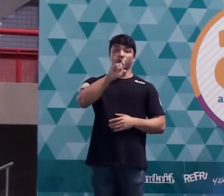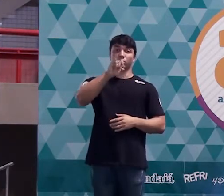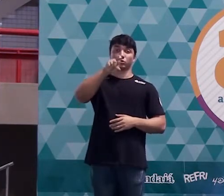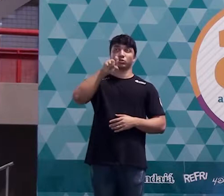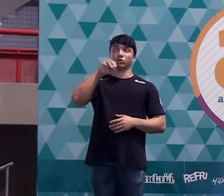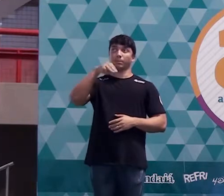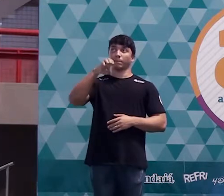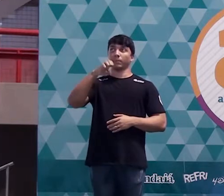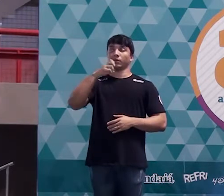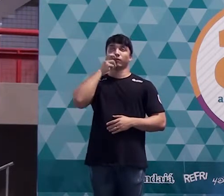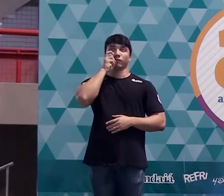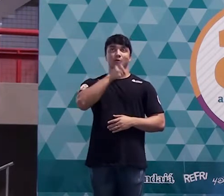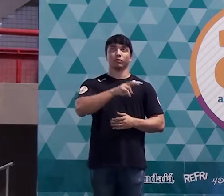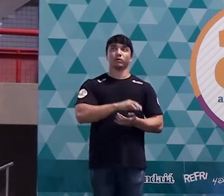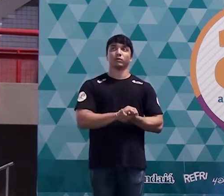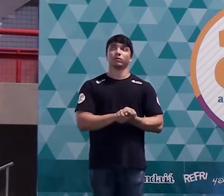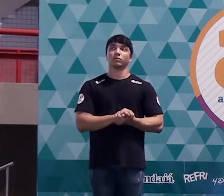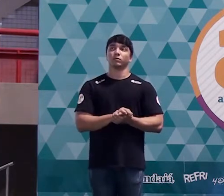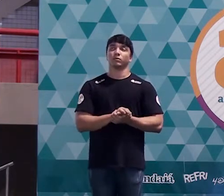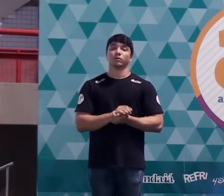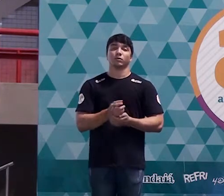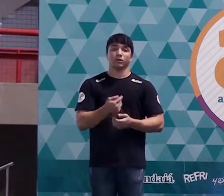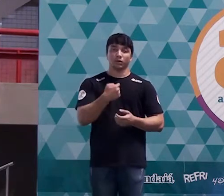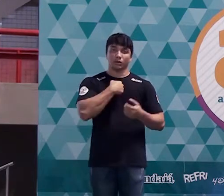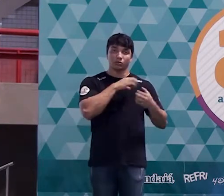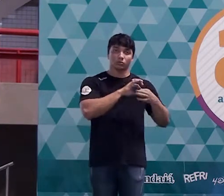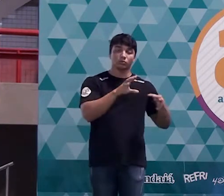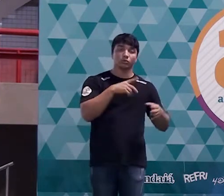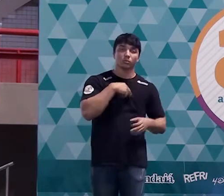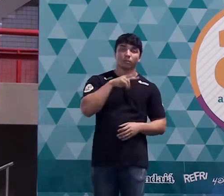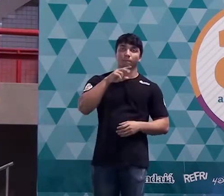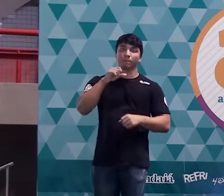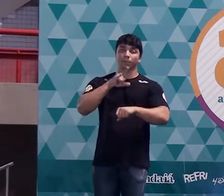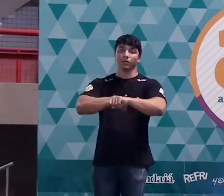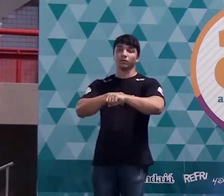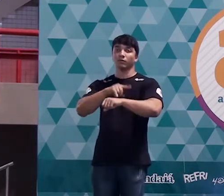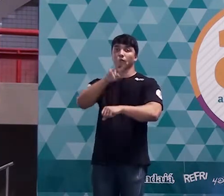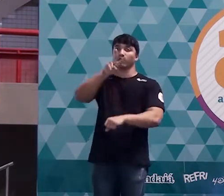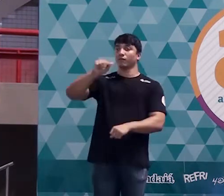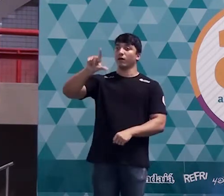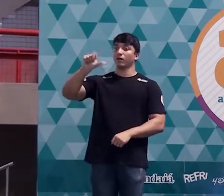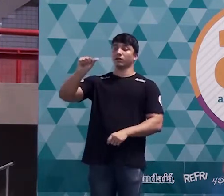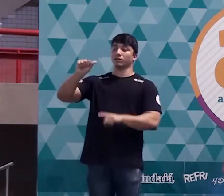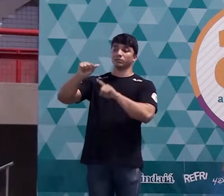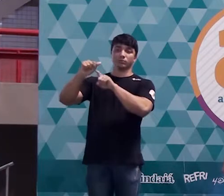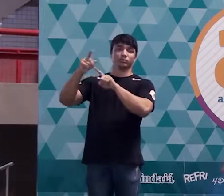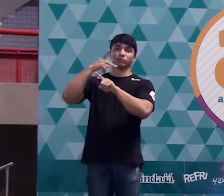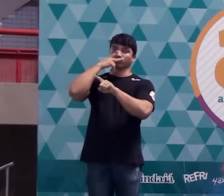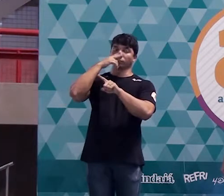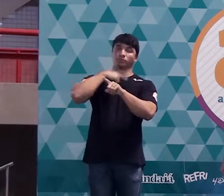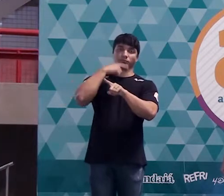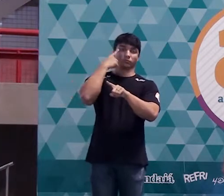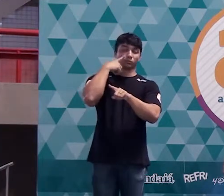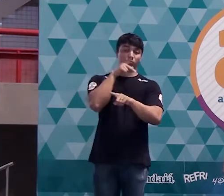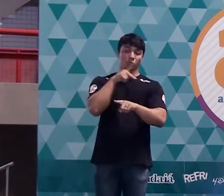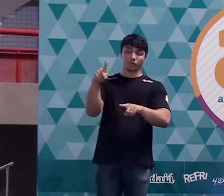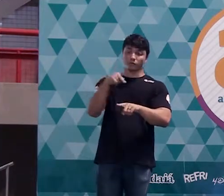ver. Professor, deixa eu ir no banheiro. Vá lá. Olha quantos erros.